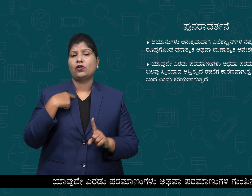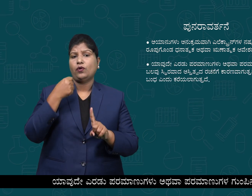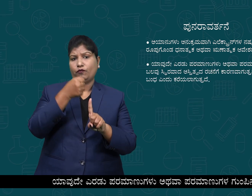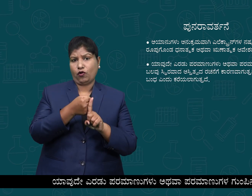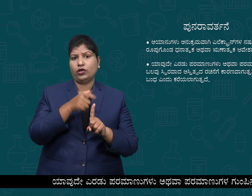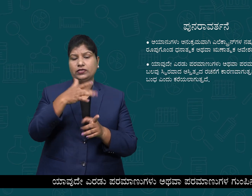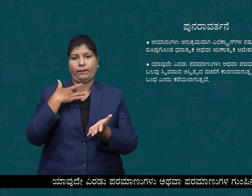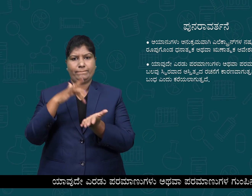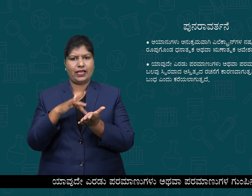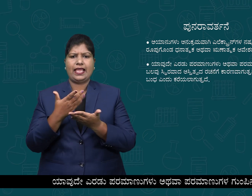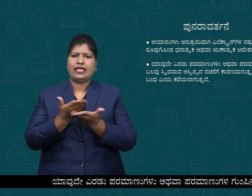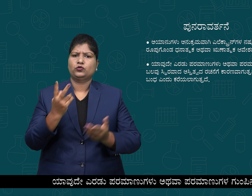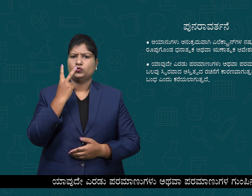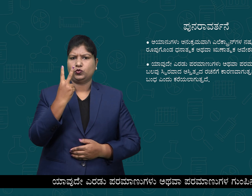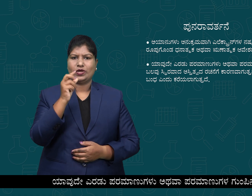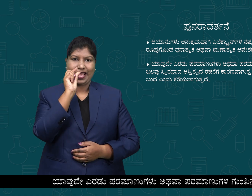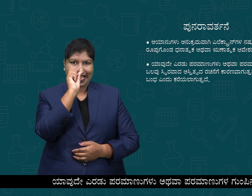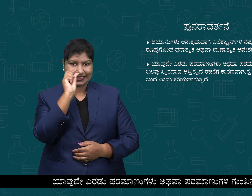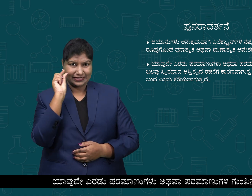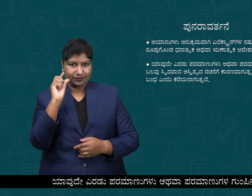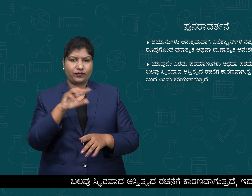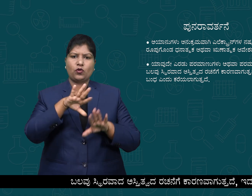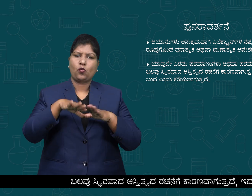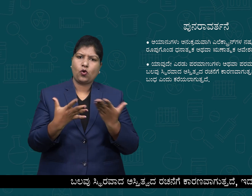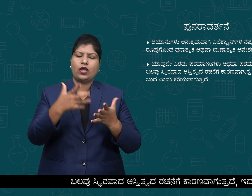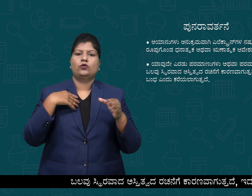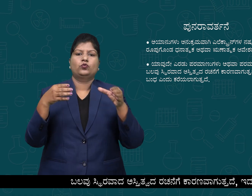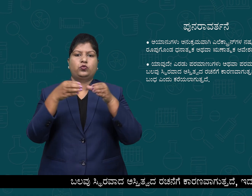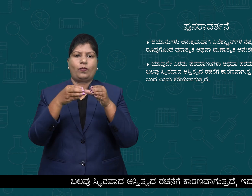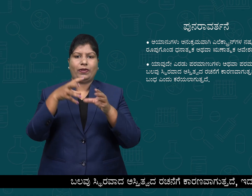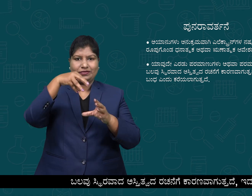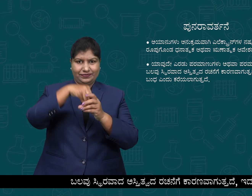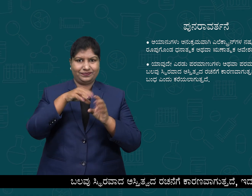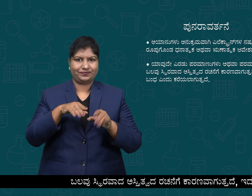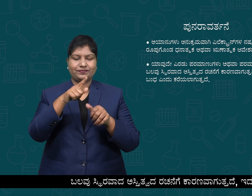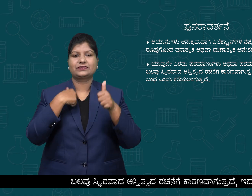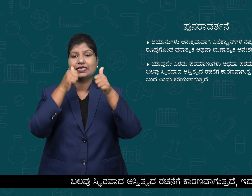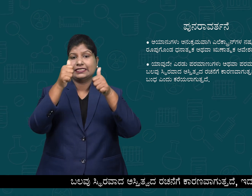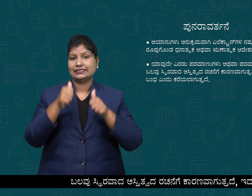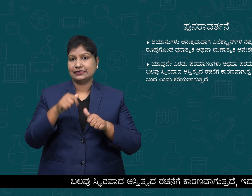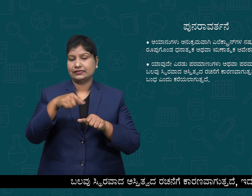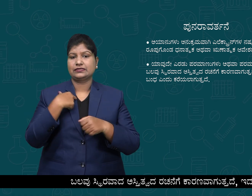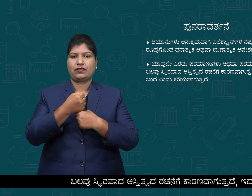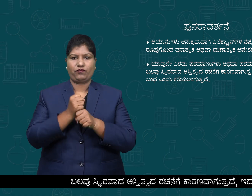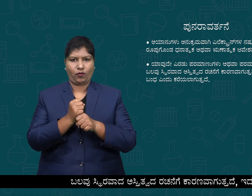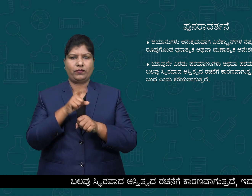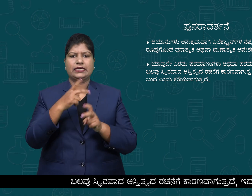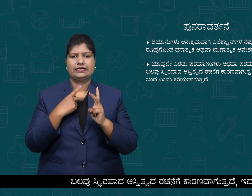ಪರಮಾಣುಗಳು ಅಥವಾ ಪರಮಾಣುಗಳ ಗುಂಪಿನ ನಡುವಿನ ಬಲವು ಸ್ಥಿರವಾದ ಅಸ್ತಿತ್ವದ ರಚನೆಗೆ